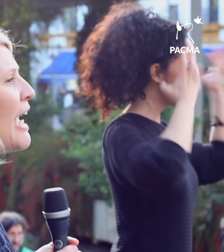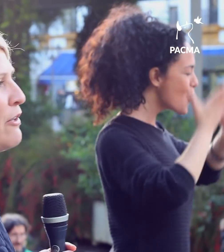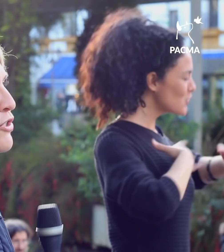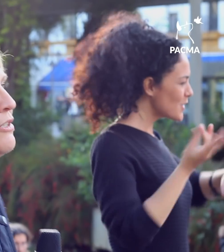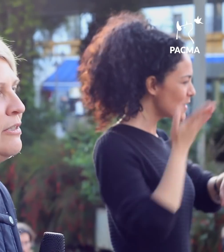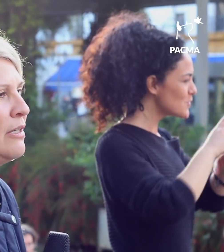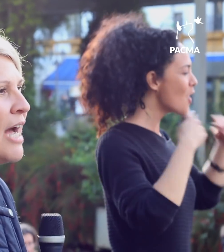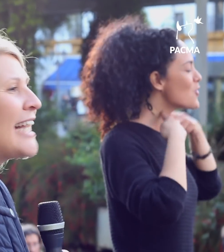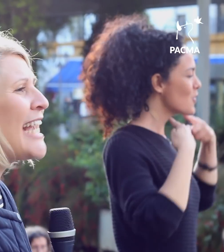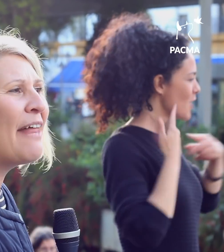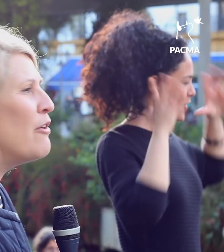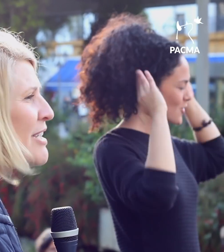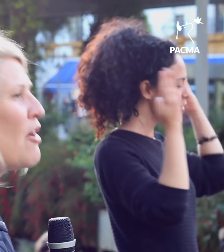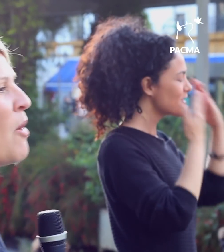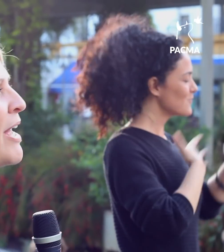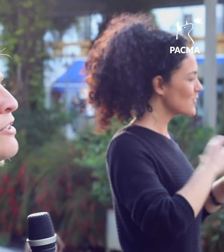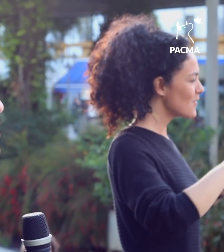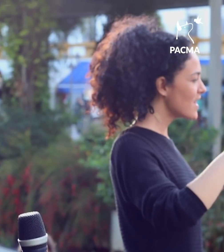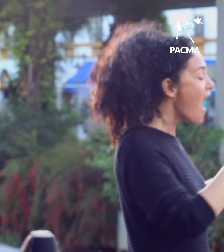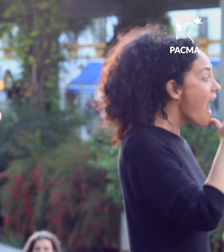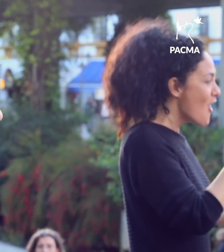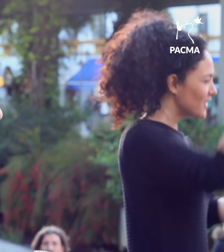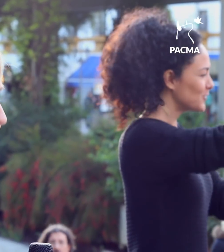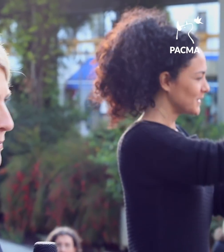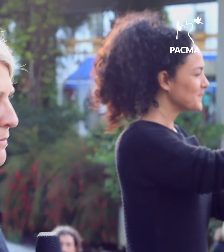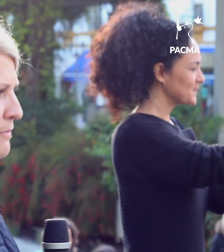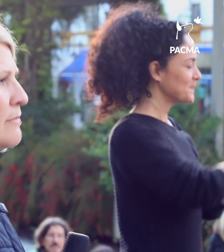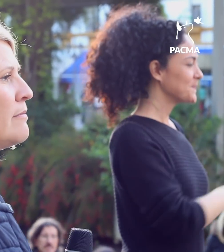los Diputados. Ha llegado nuestro momento.